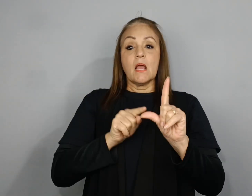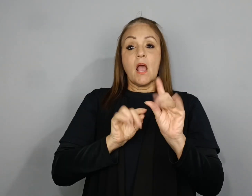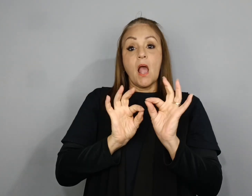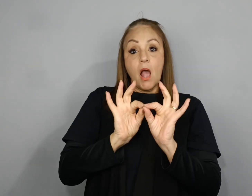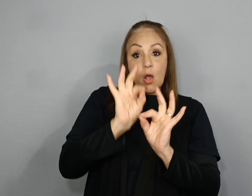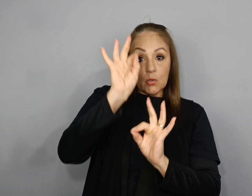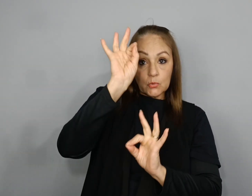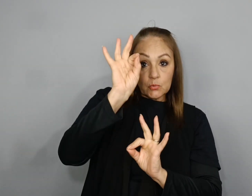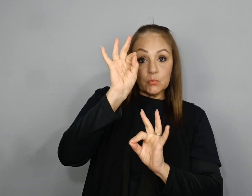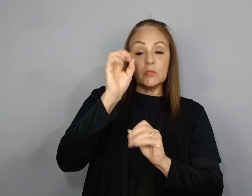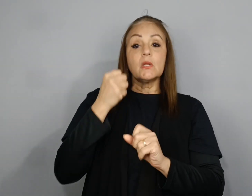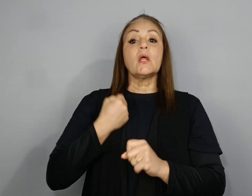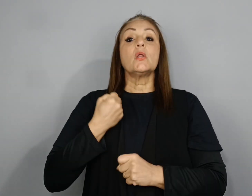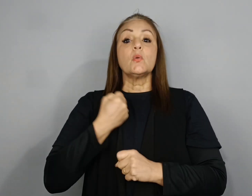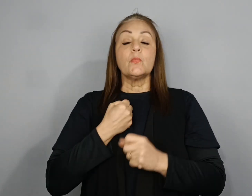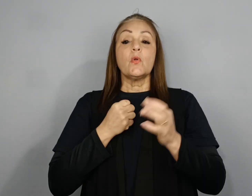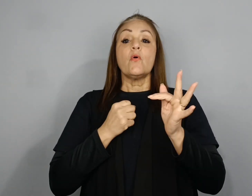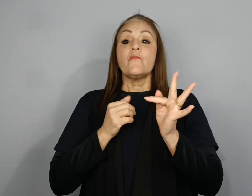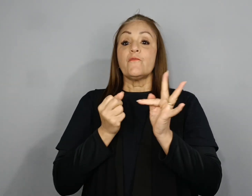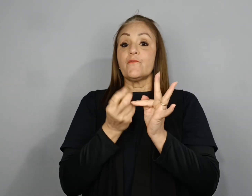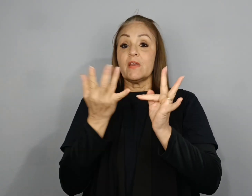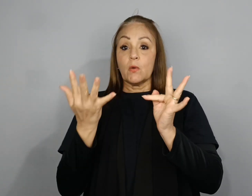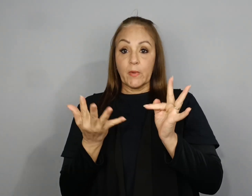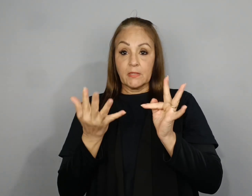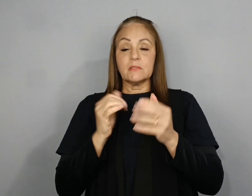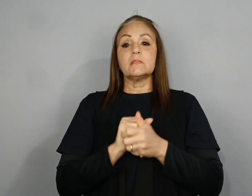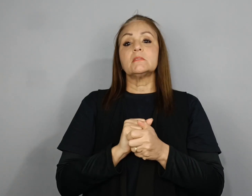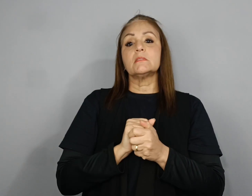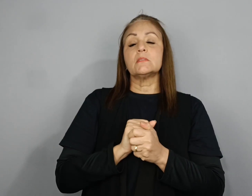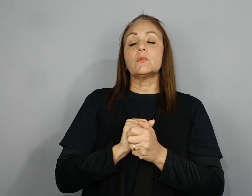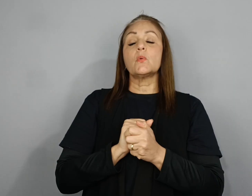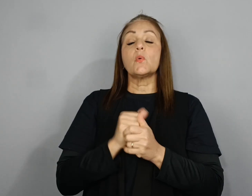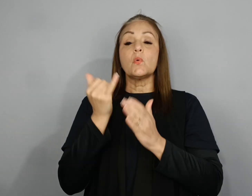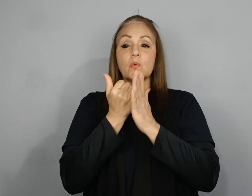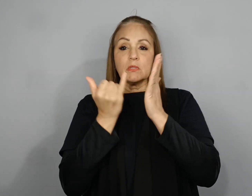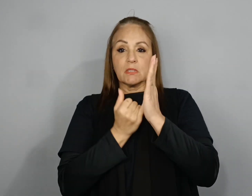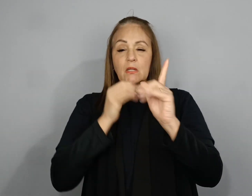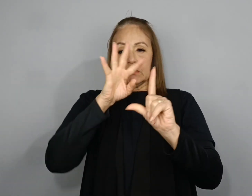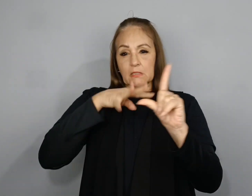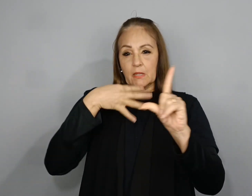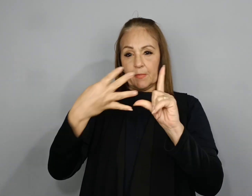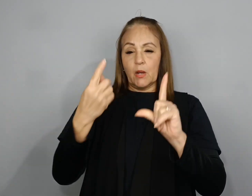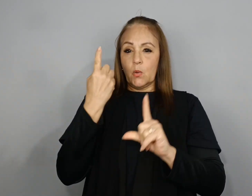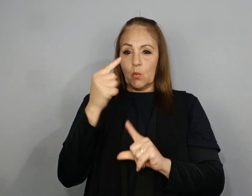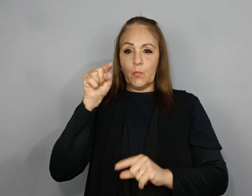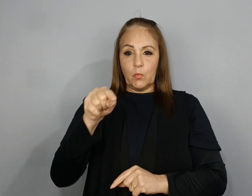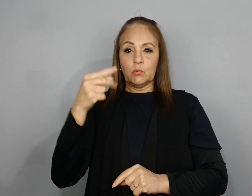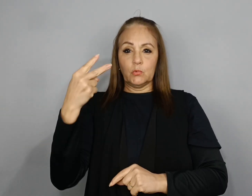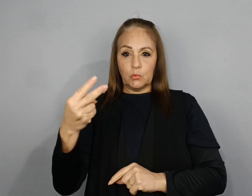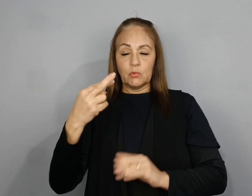observada. Os dados da tabela 1.2 estão representados no gráfico